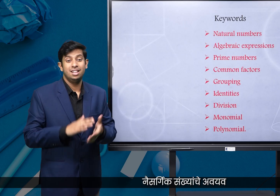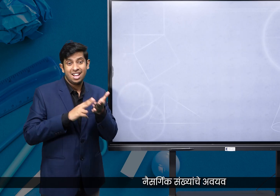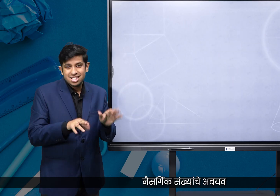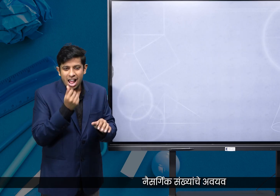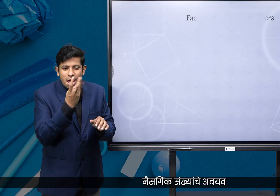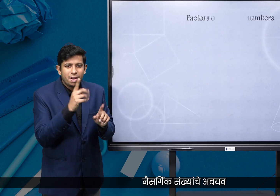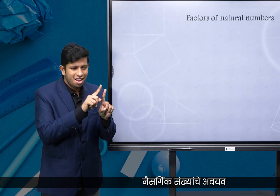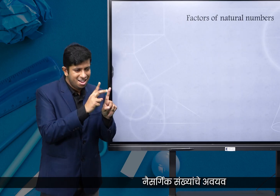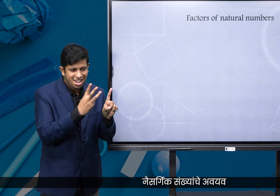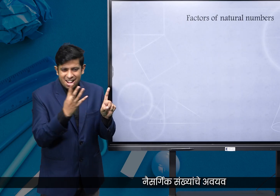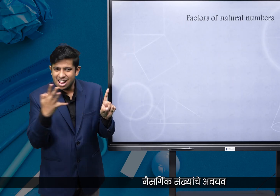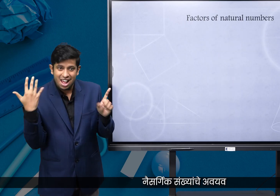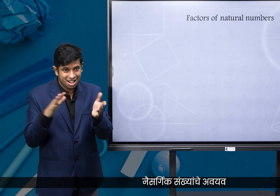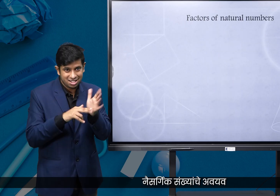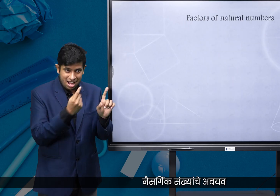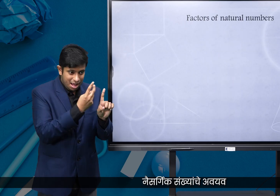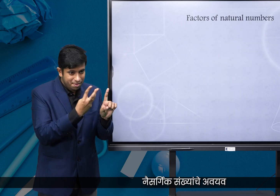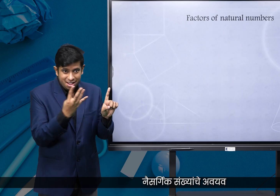नैसर्गिक संख्यांचे अवयव.